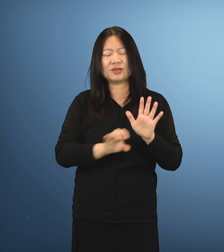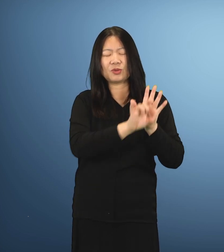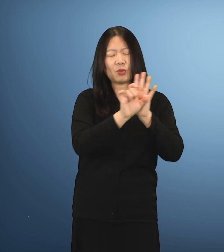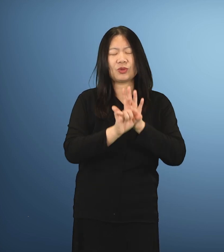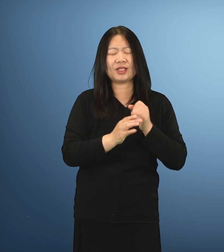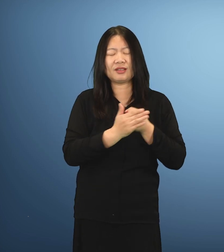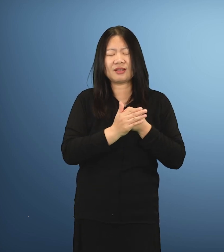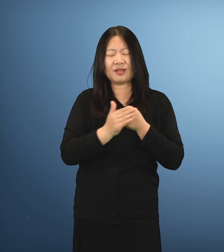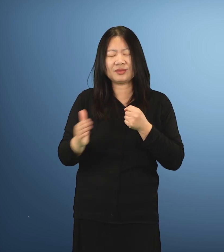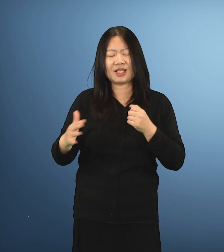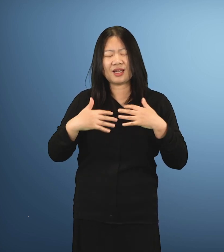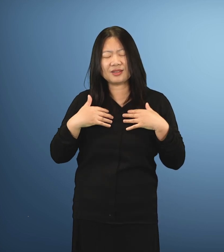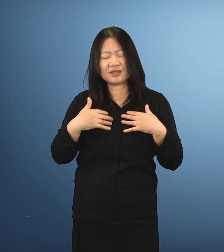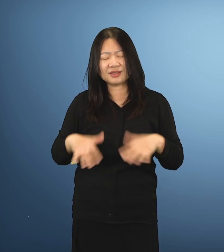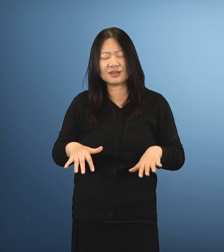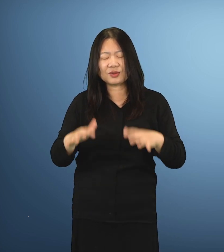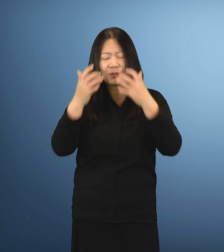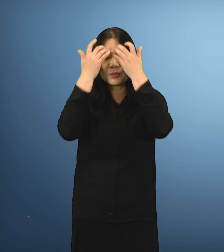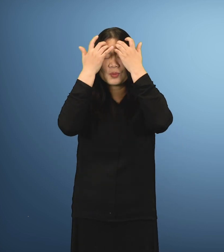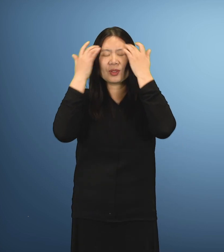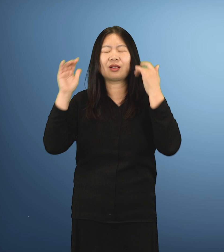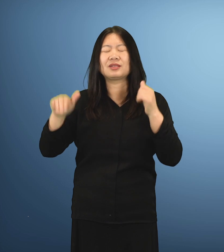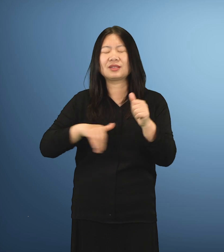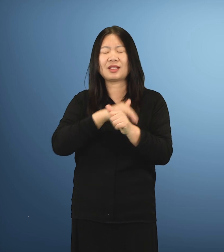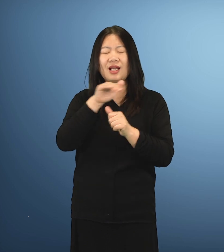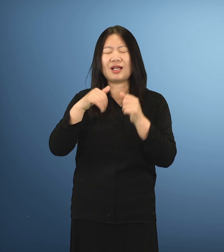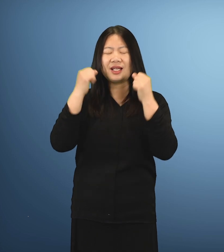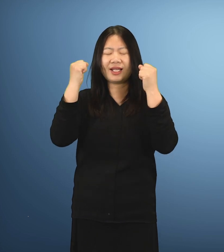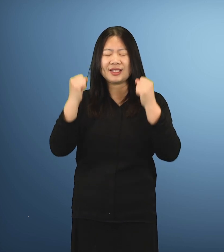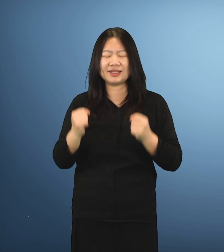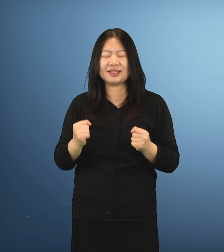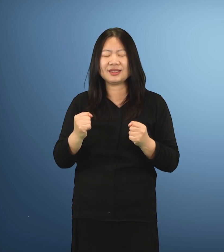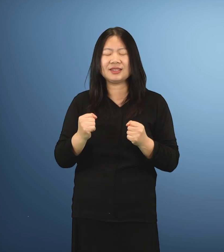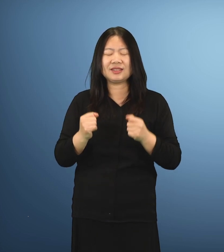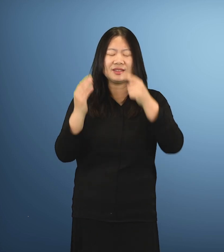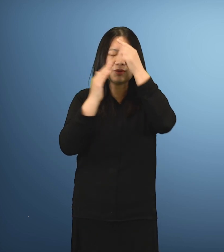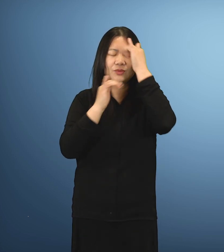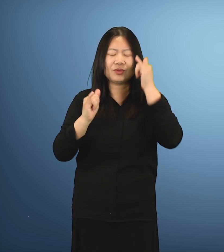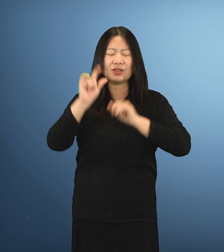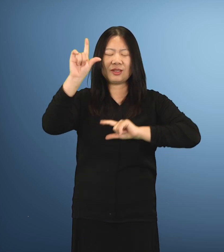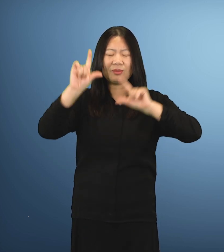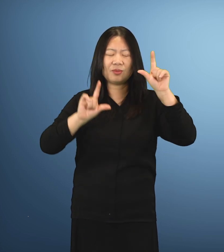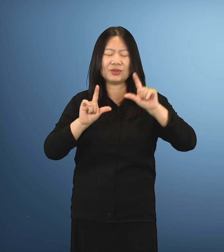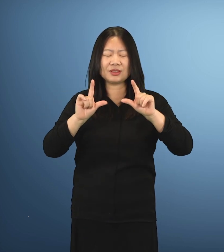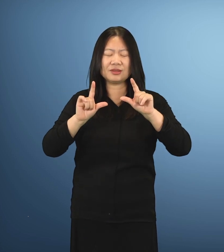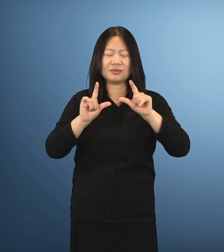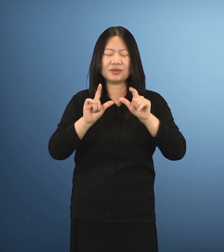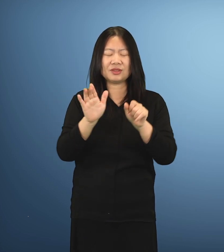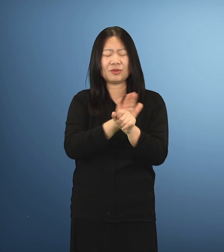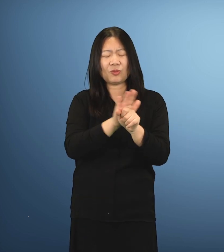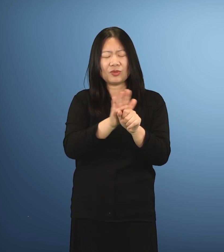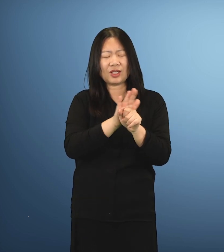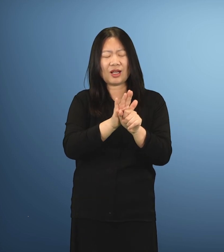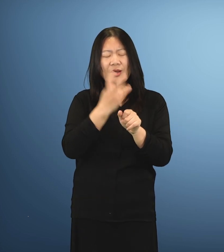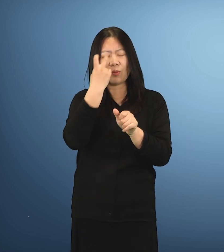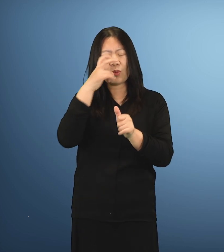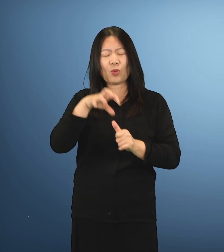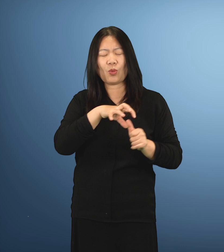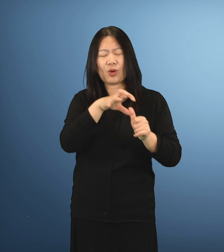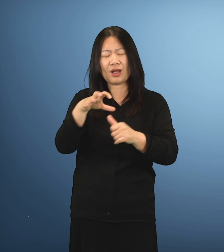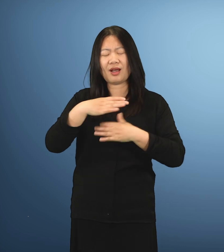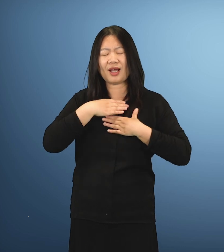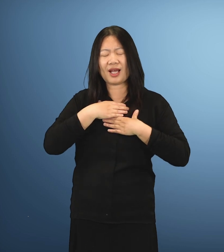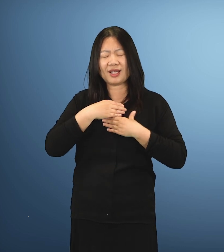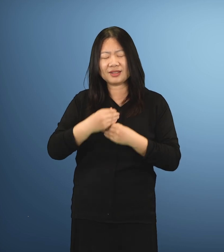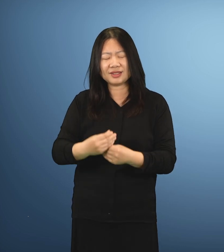코로나19로 지치고 공고한 상황에 내몰린 성도들의 형편을 보듬으셔서 보호하시고